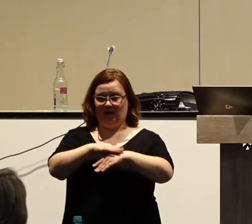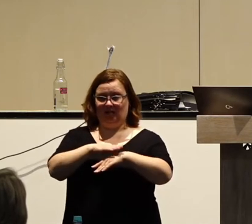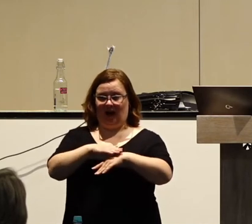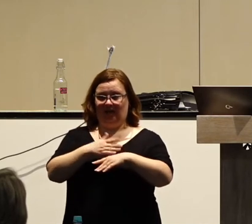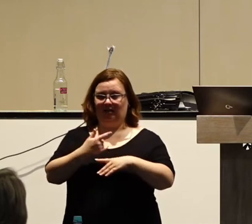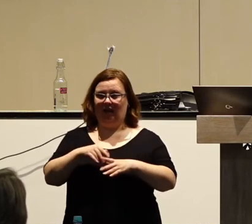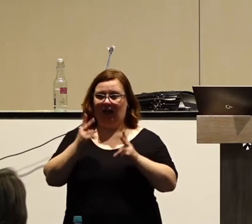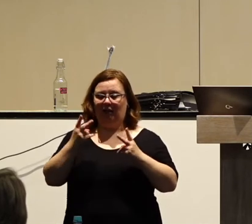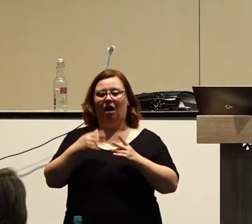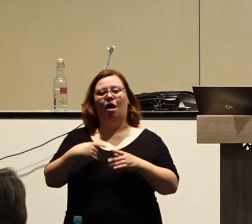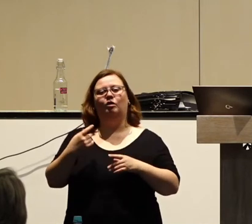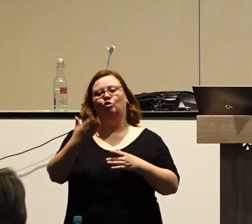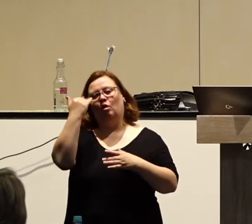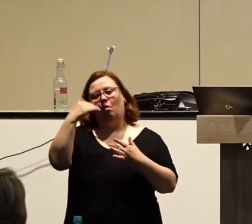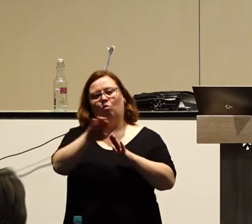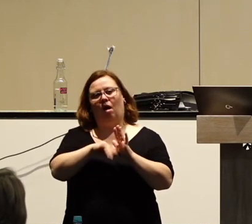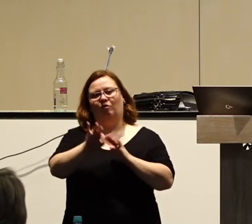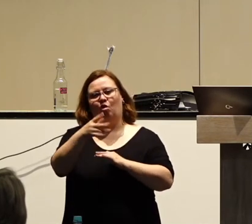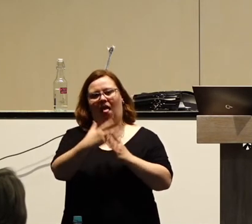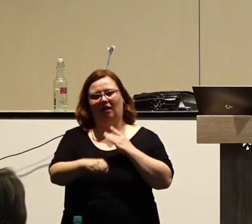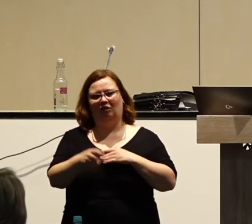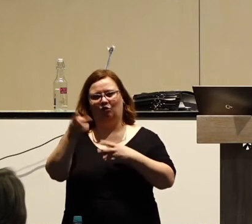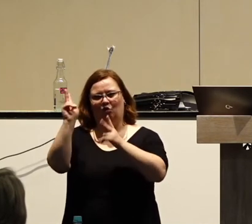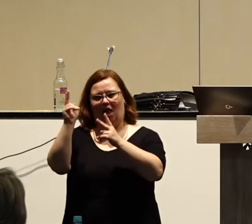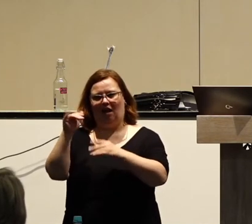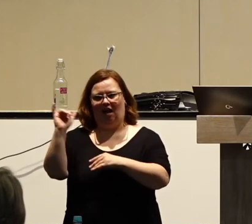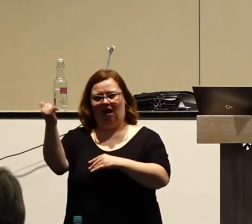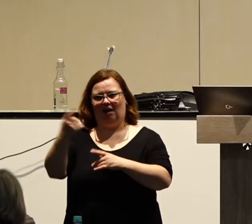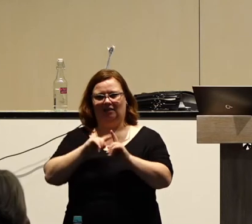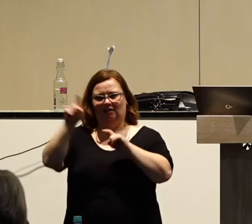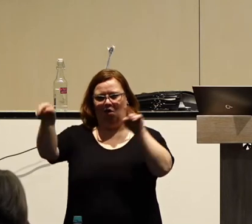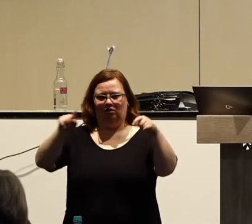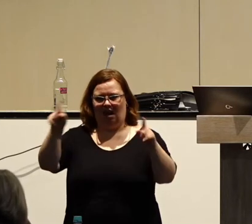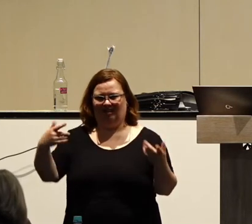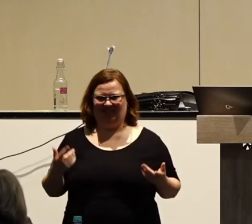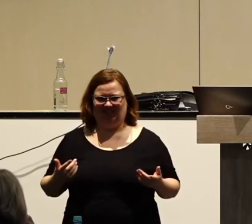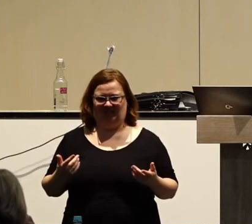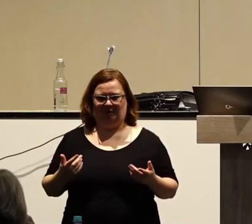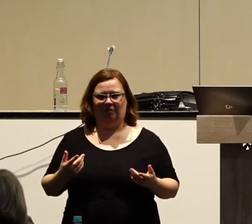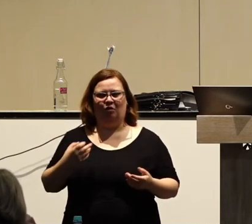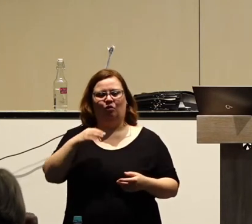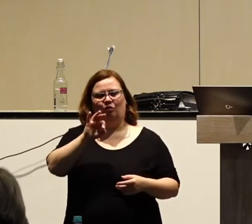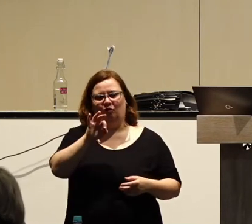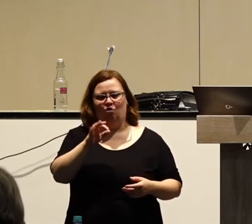hätte, lieber ein Sommerprogramm aufgestellt für Lehrerreisen ins Ausland und für